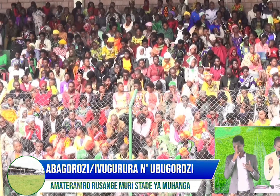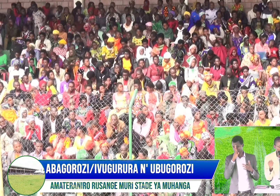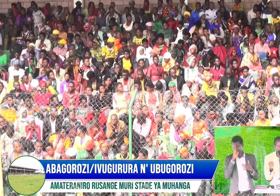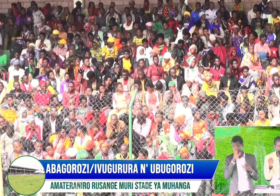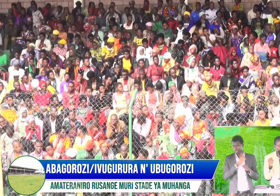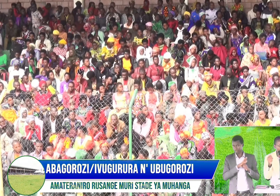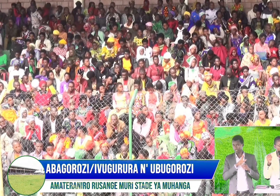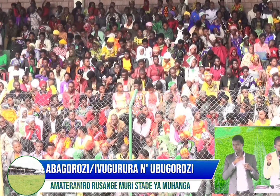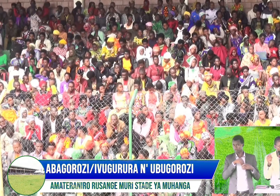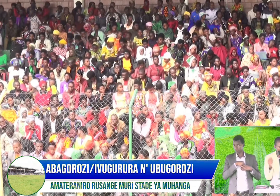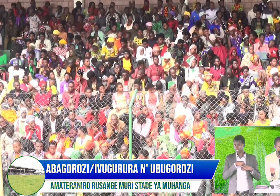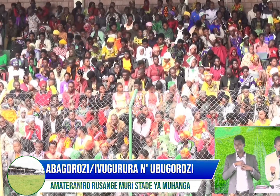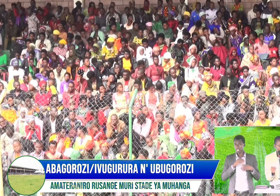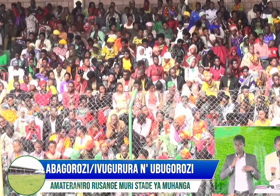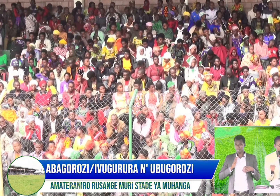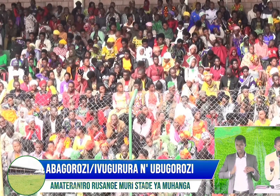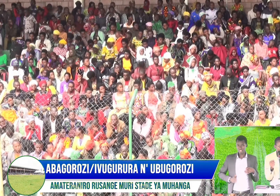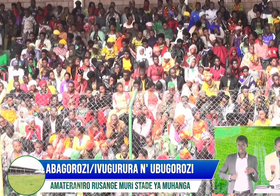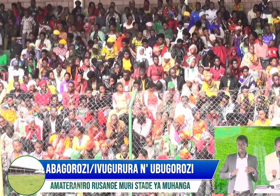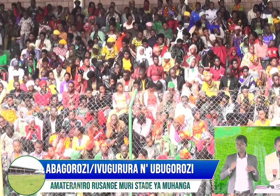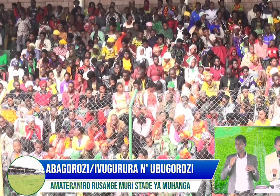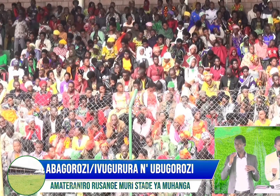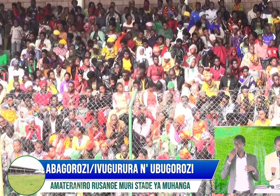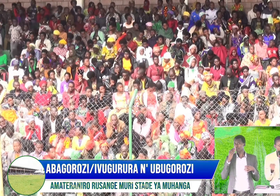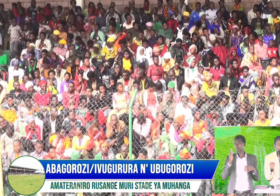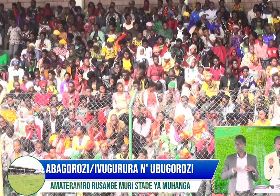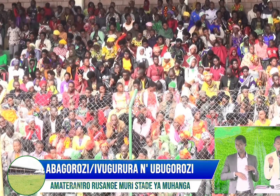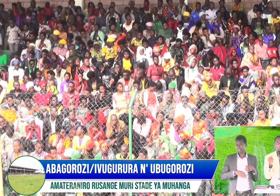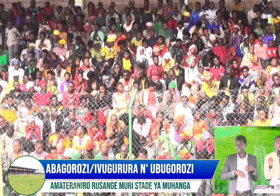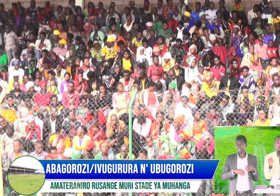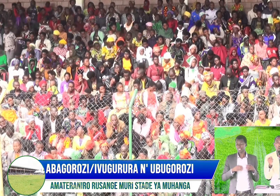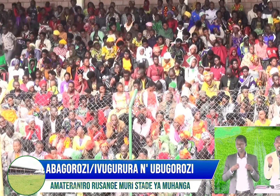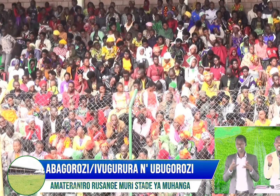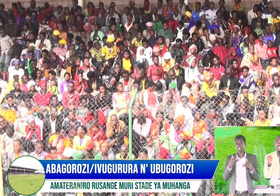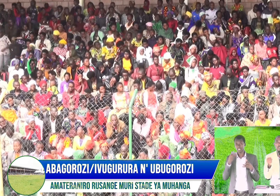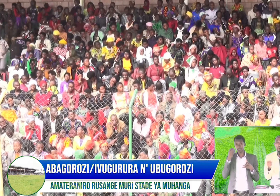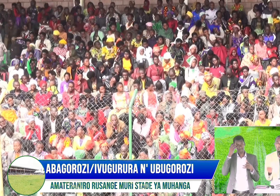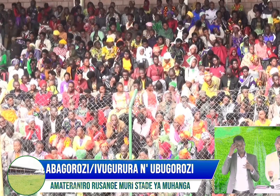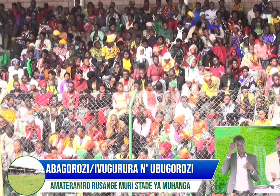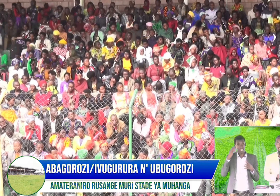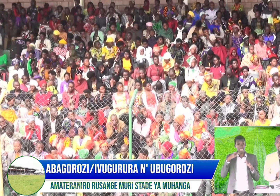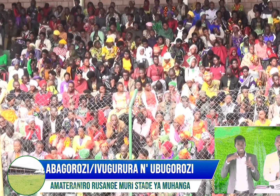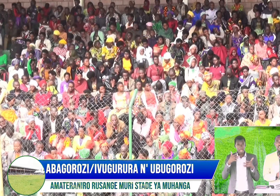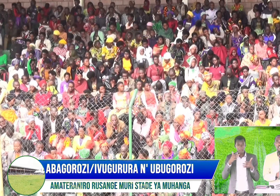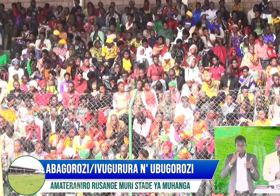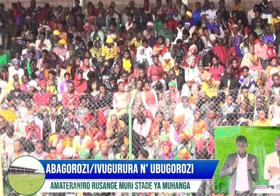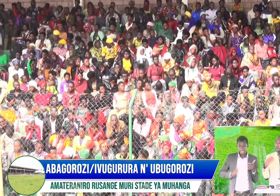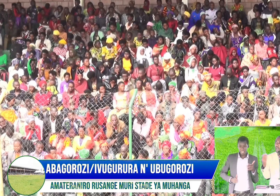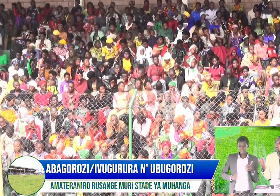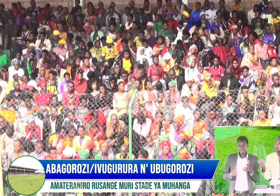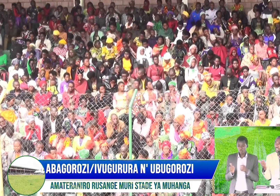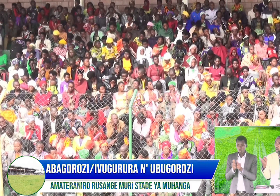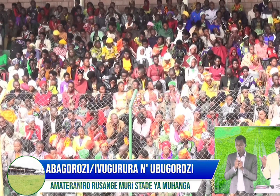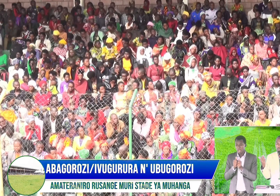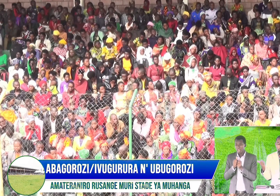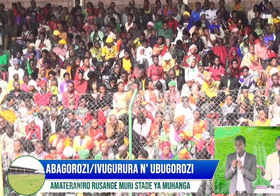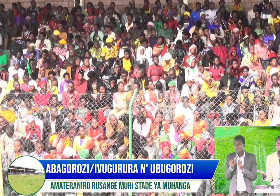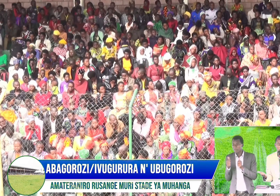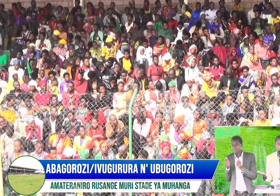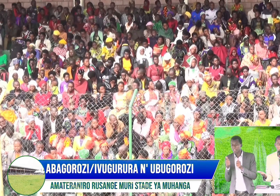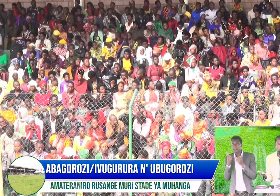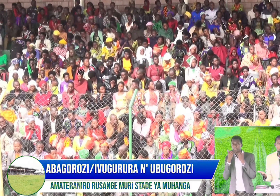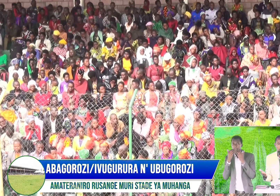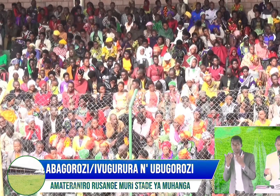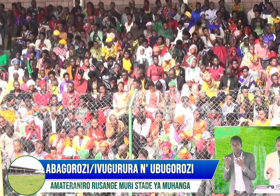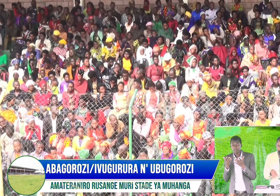bafite imyitwarire itera umujinya cyangwa se batazi kwitwara neza ku bandi abo bantu mu matorero